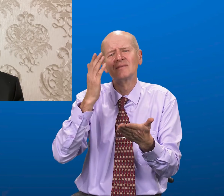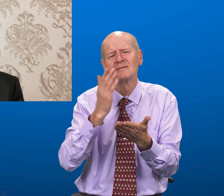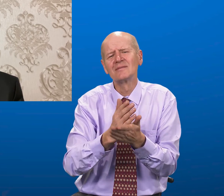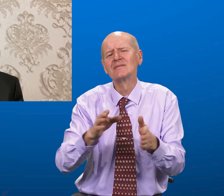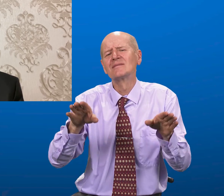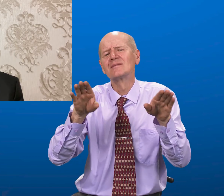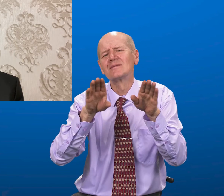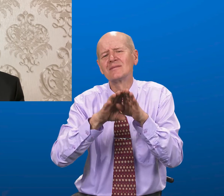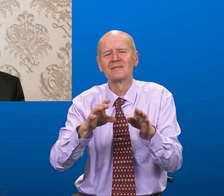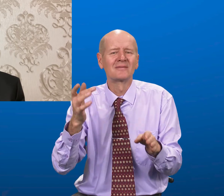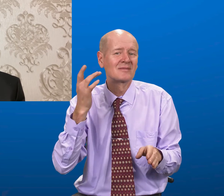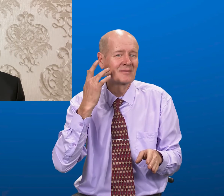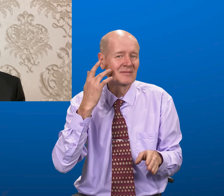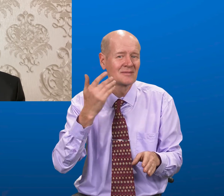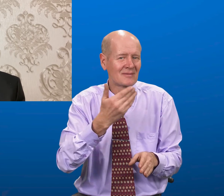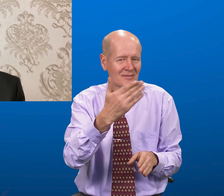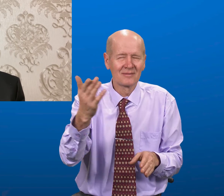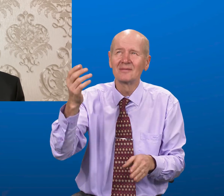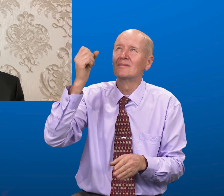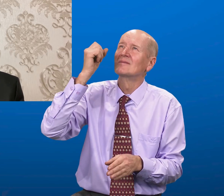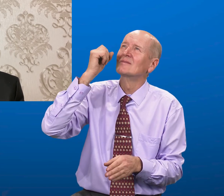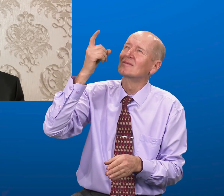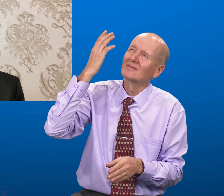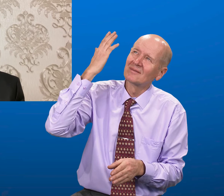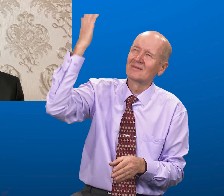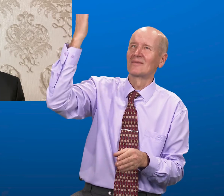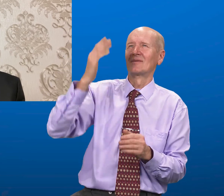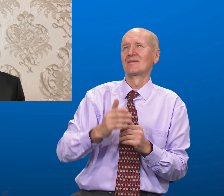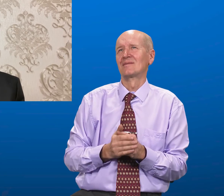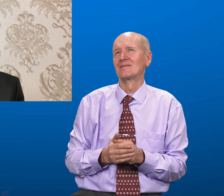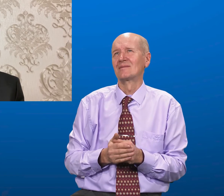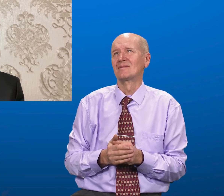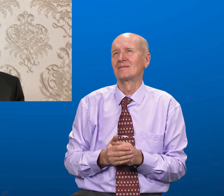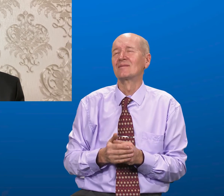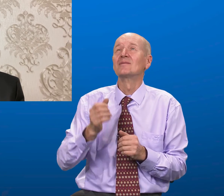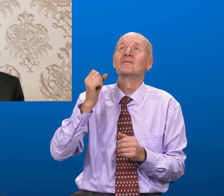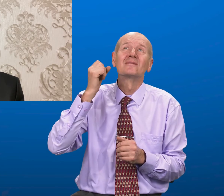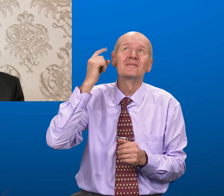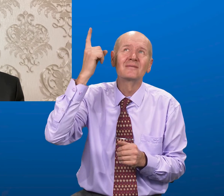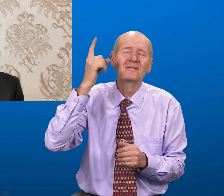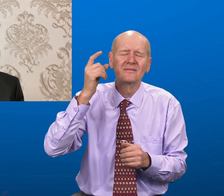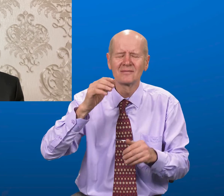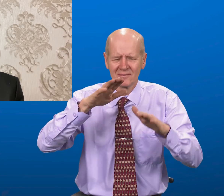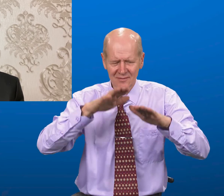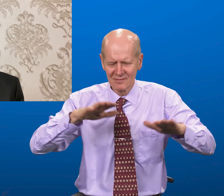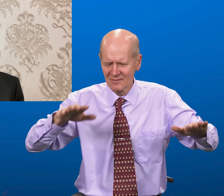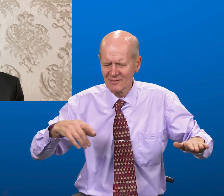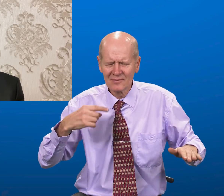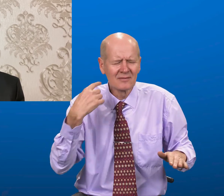Ты есть такой, которого мы узнали. Узнали на